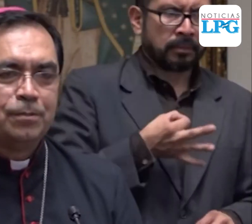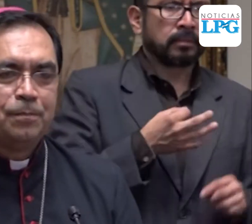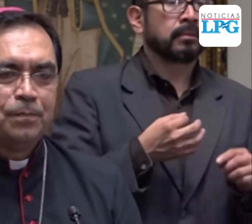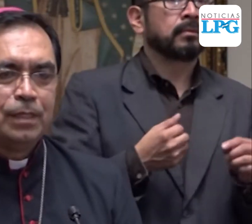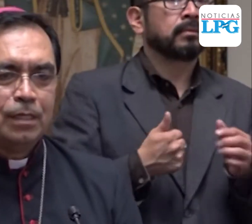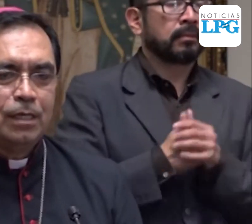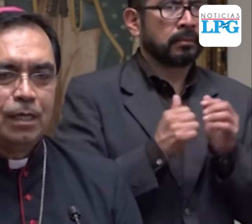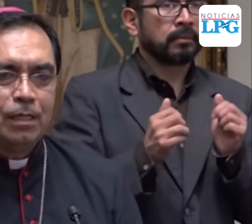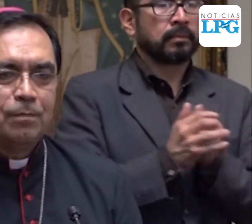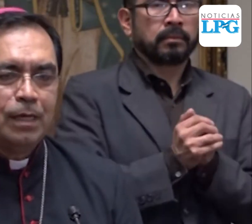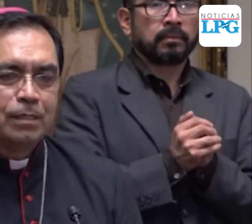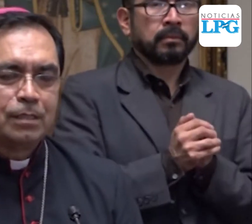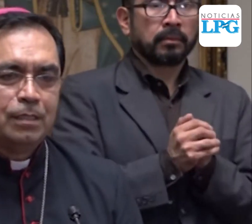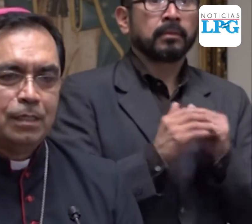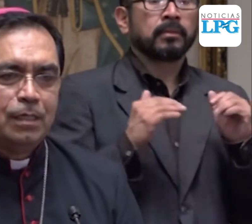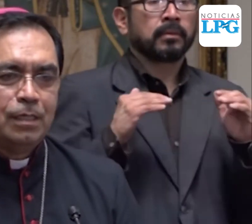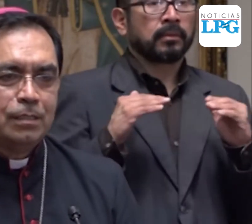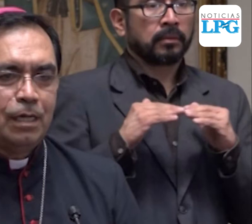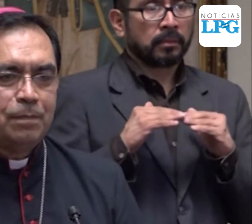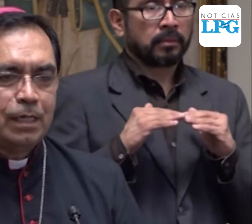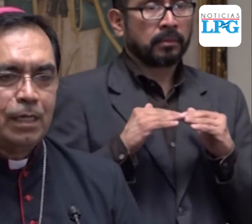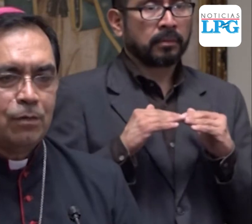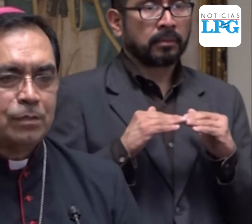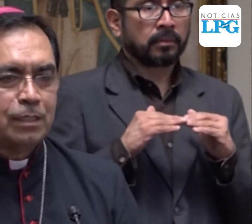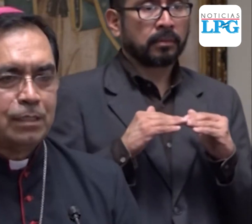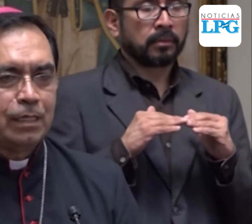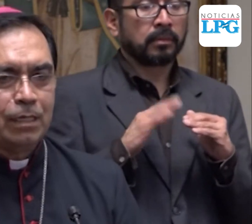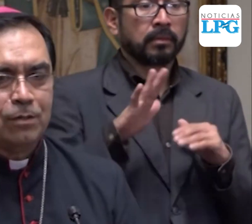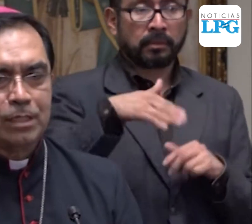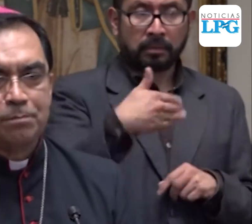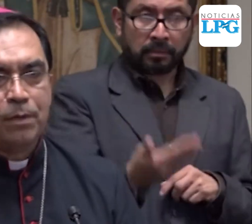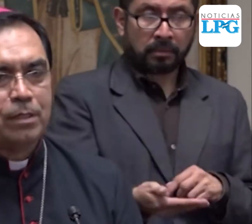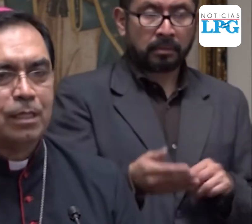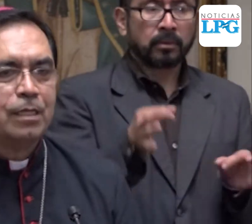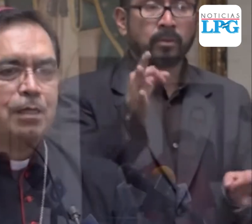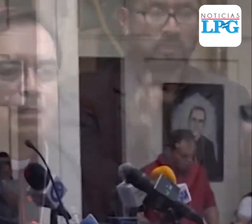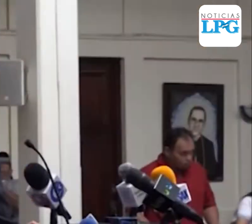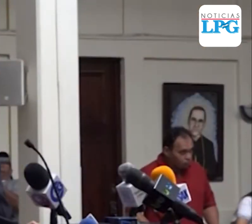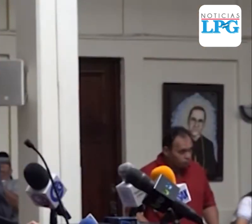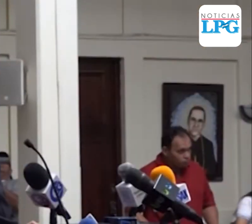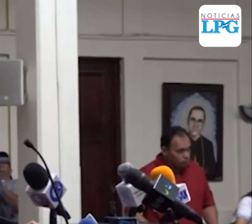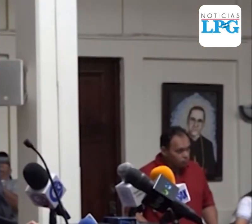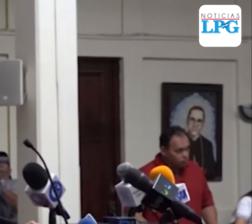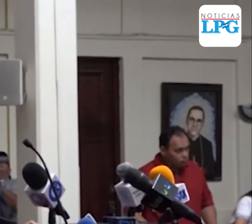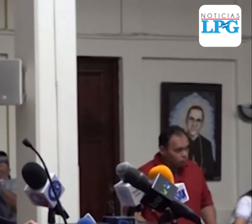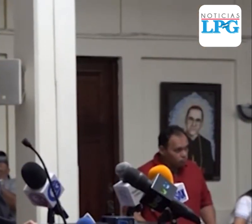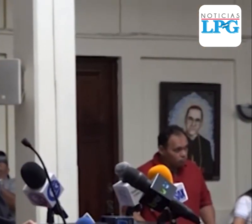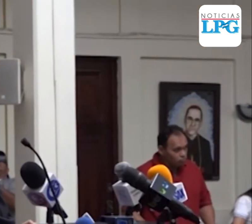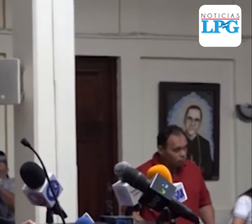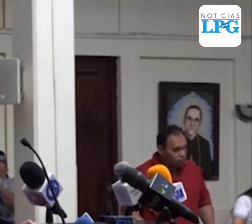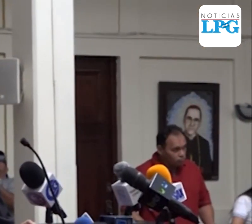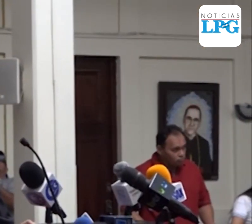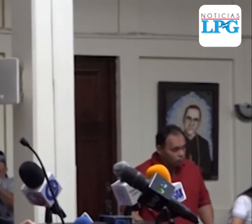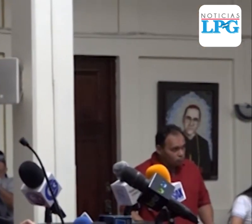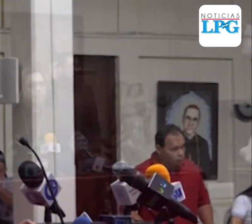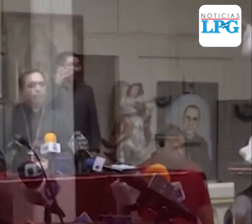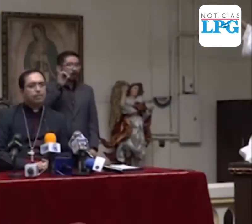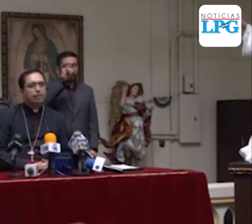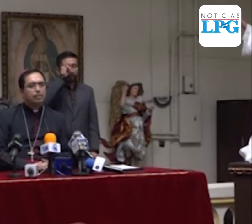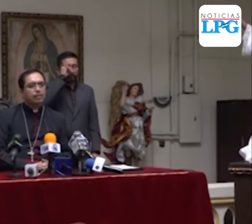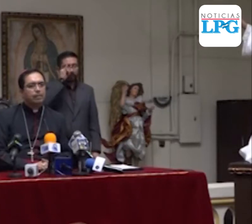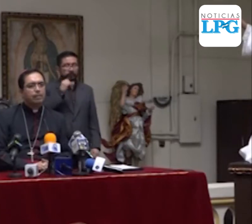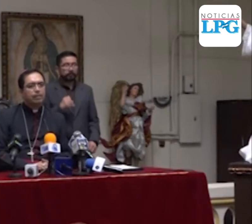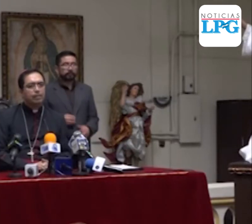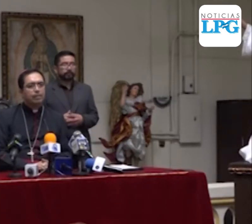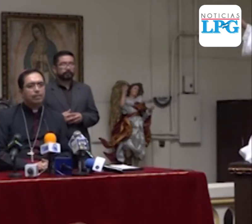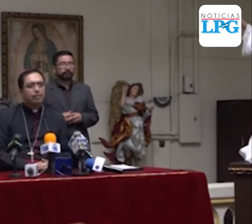hechos y que además se aplique la justicia que corresponde. De acuerdo al jerarca católico, se debe de